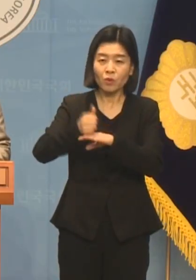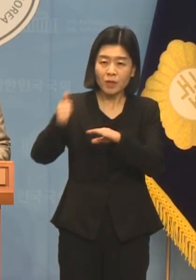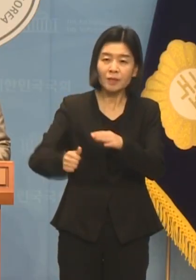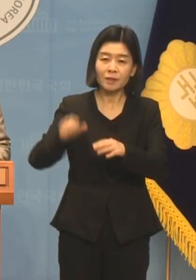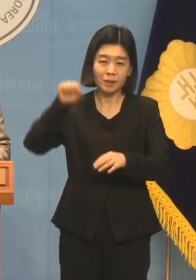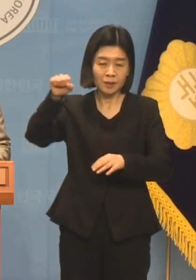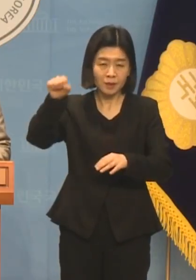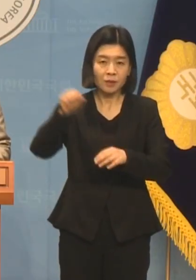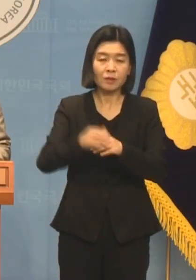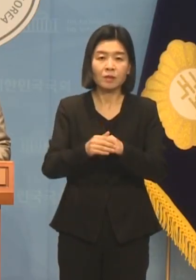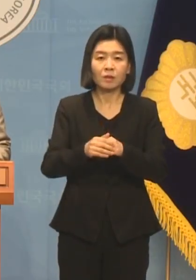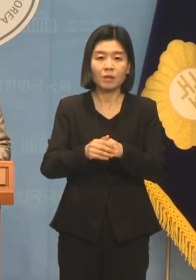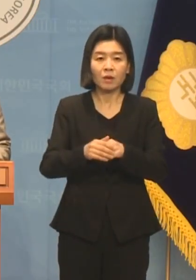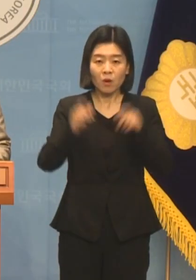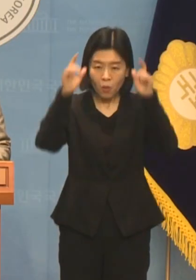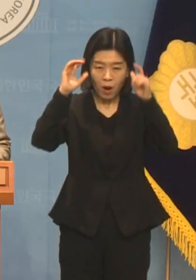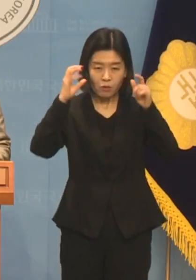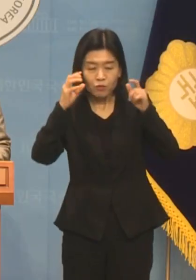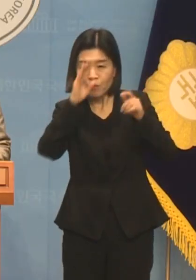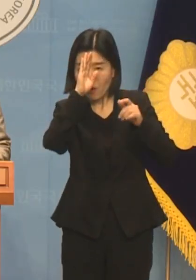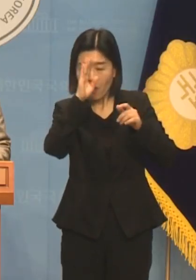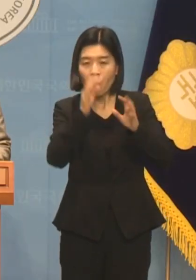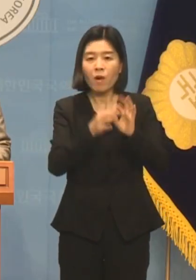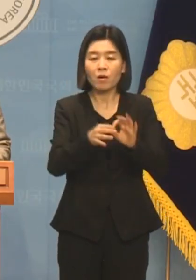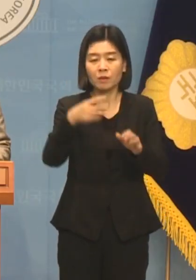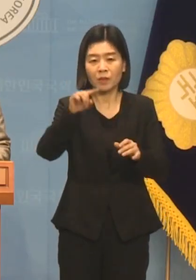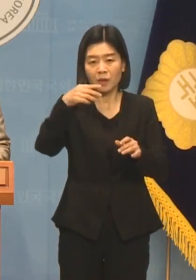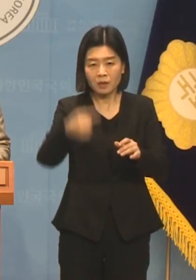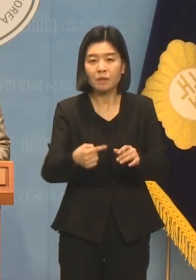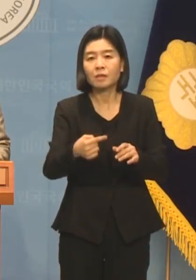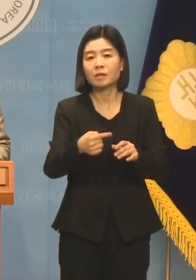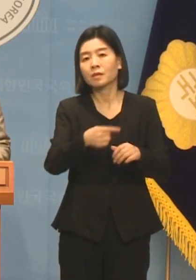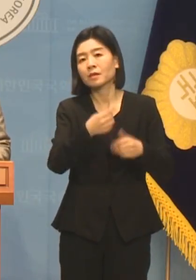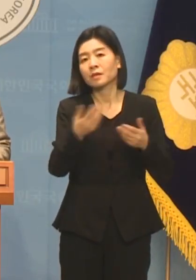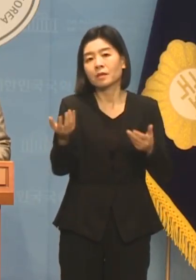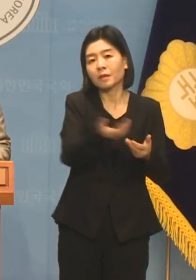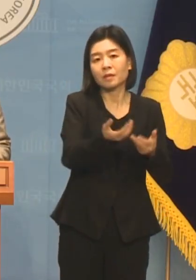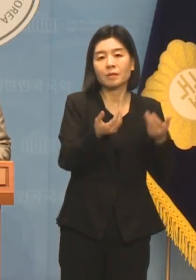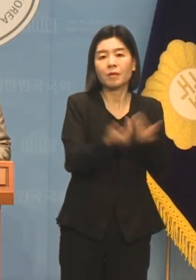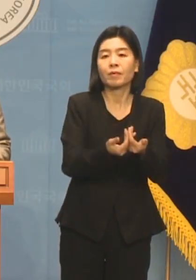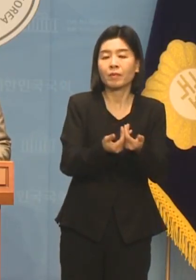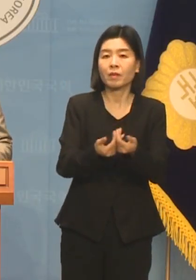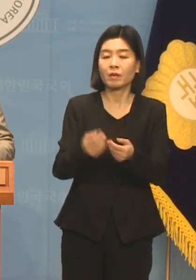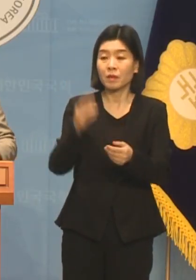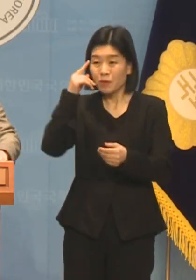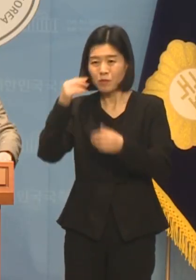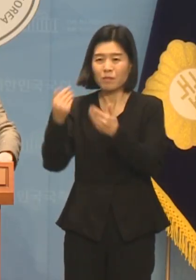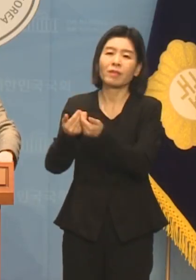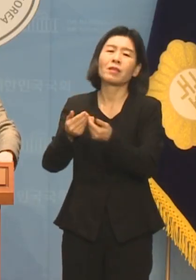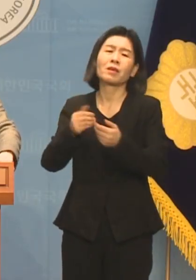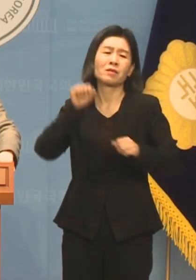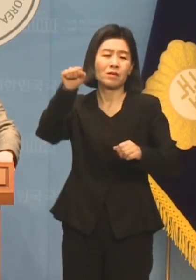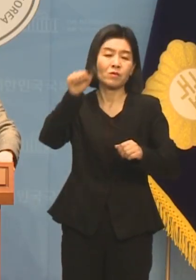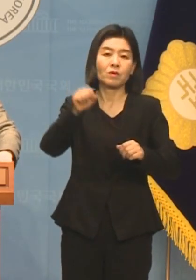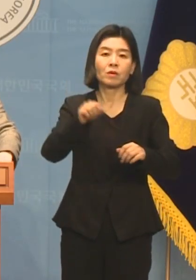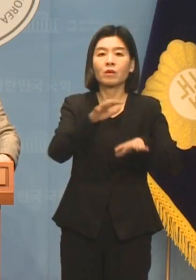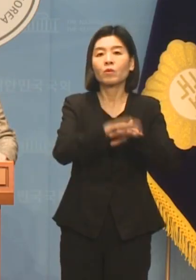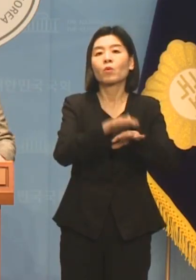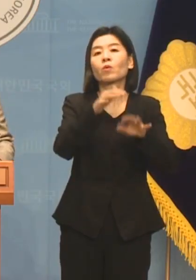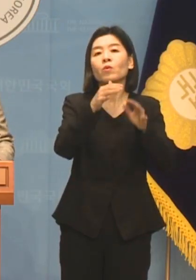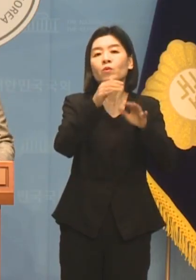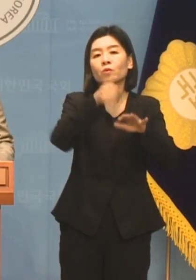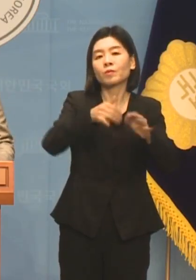사드 반대를 비롯한 각종 반미 시위 참여 등 농민들의 근익보다는